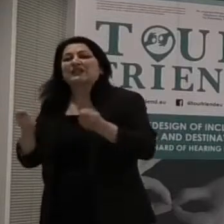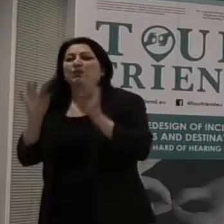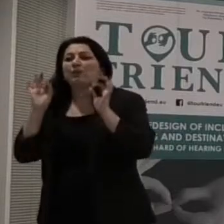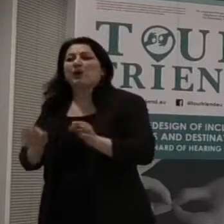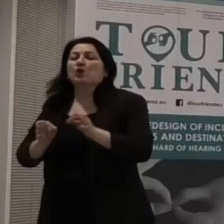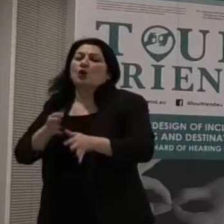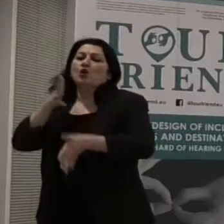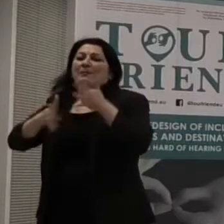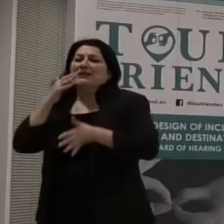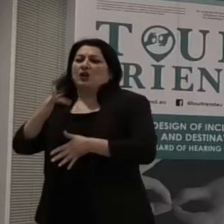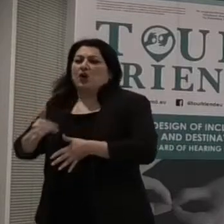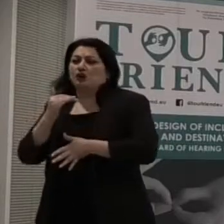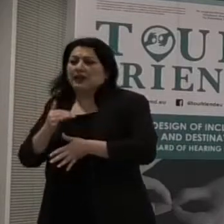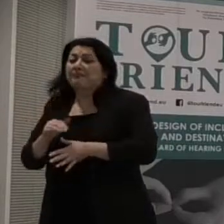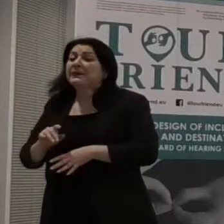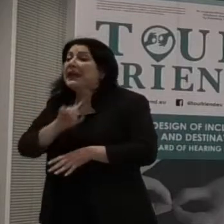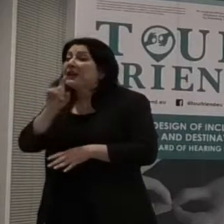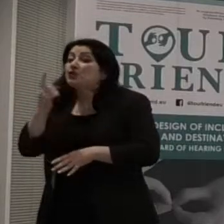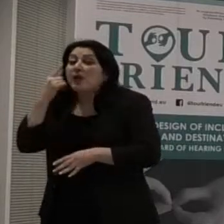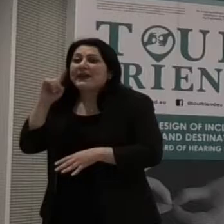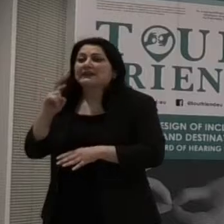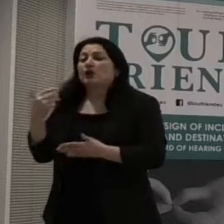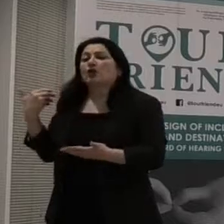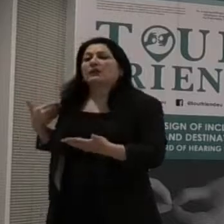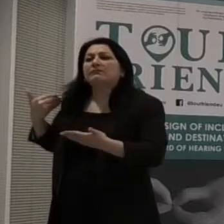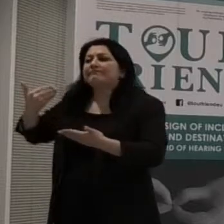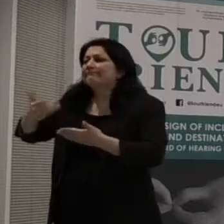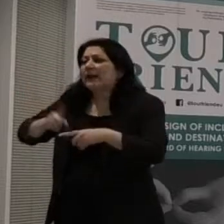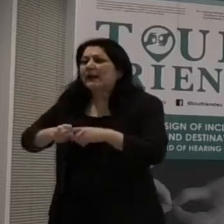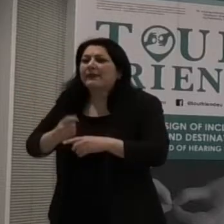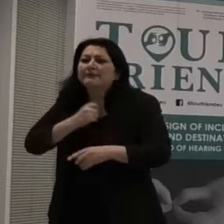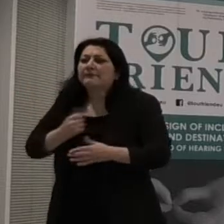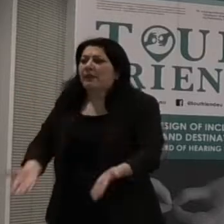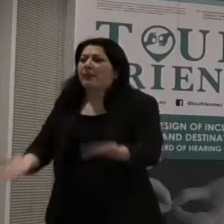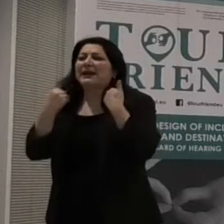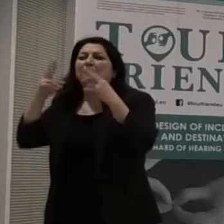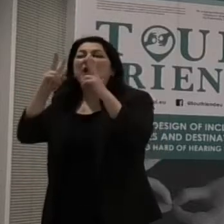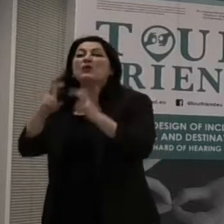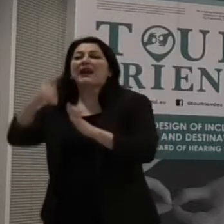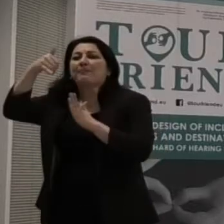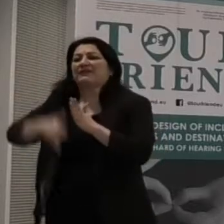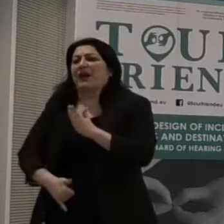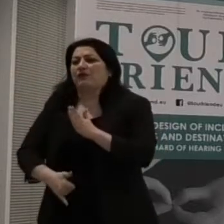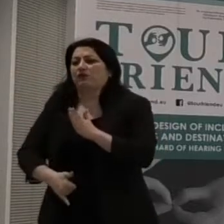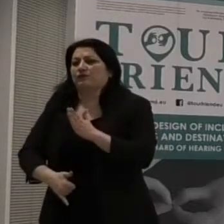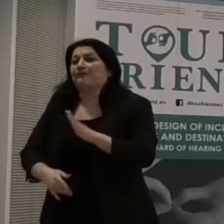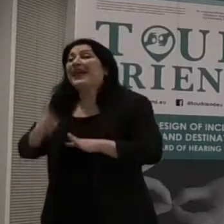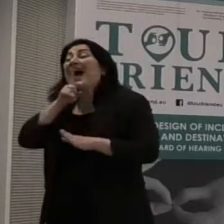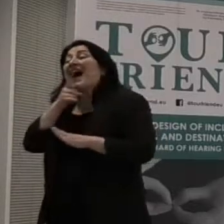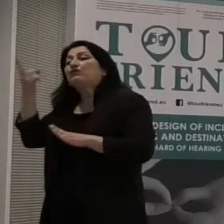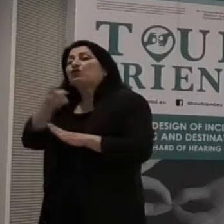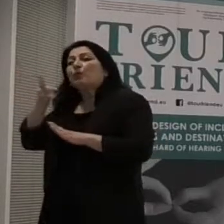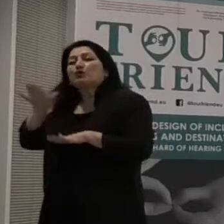κάτι το οποίο να μην γνωρίζετε είναι ότι δεν έχουν γίνει συγκεκριμένες έρευνες στην Ελλάδα. Οπότε αυτό το ποσοστό υπολογίζεται σε σχέση με το ευρωπαϊκό